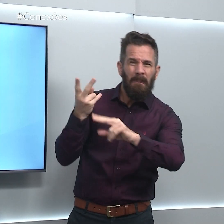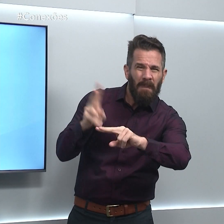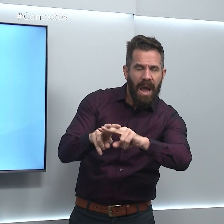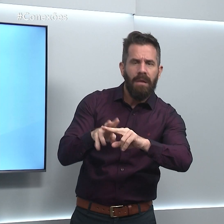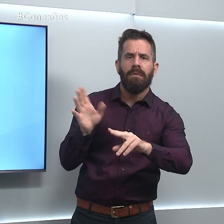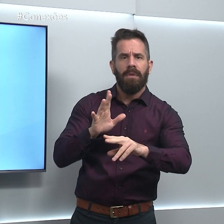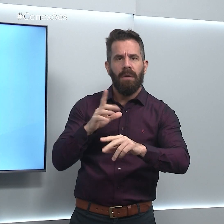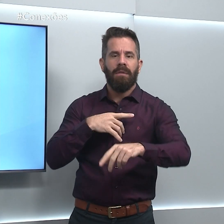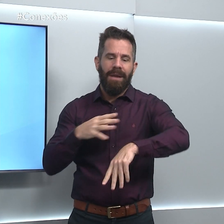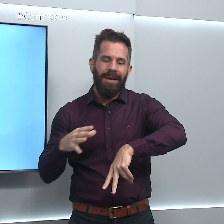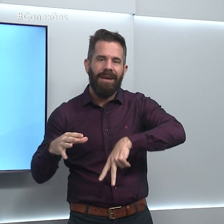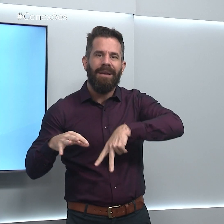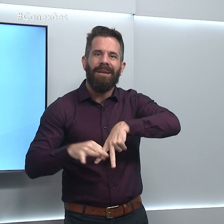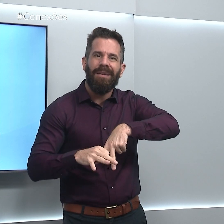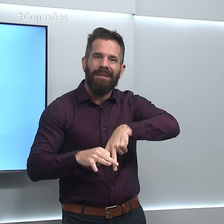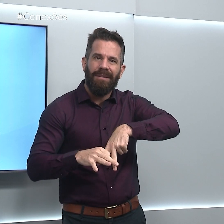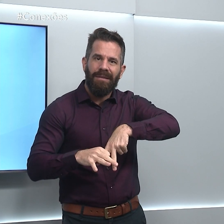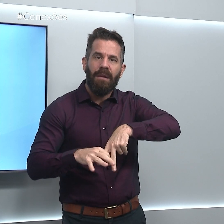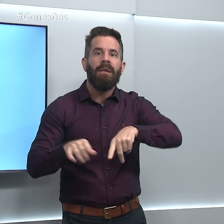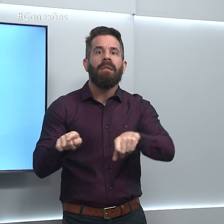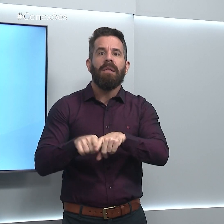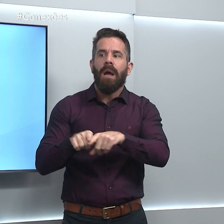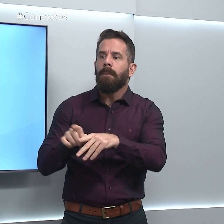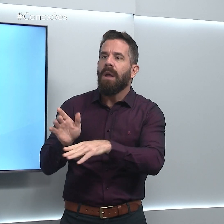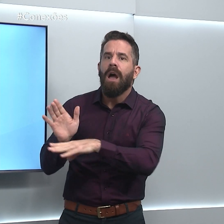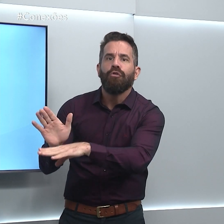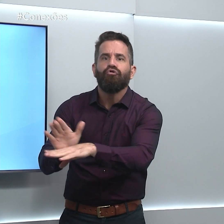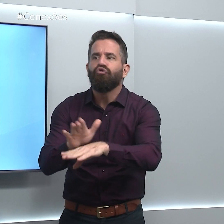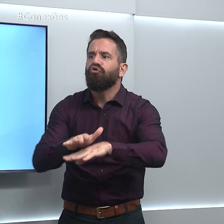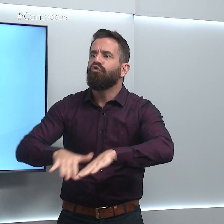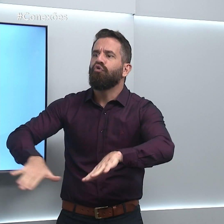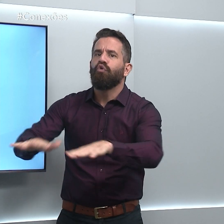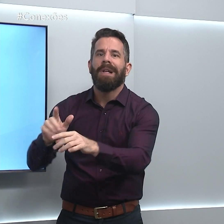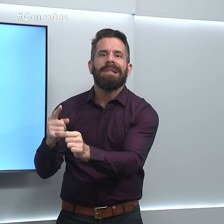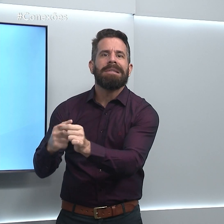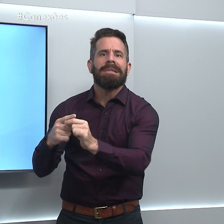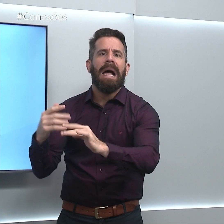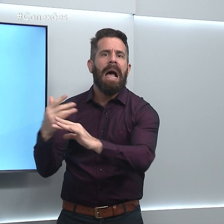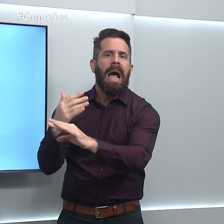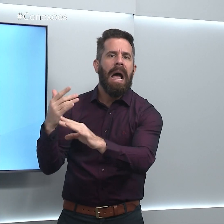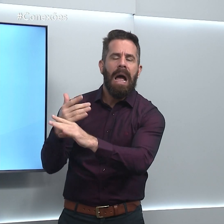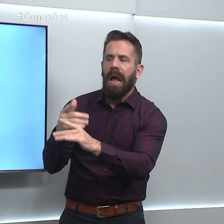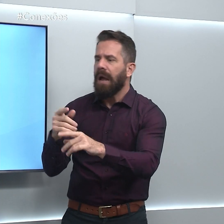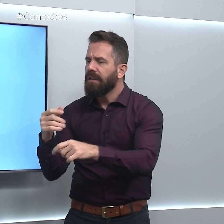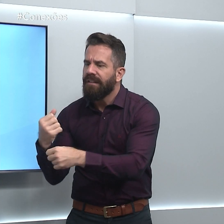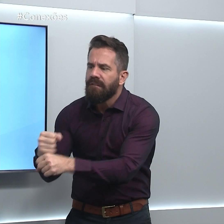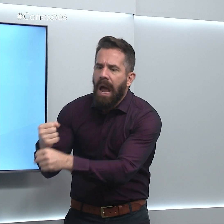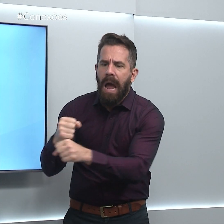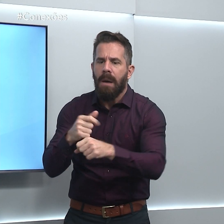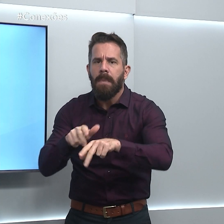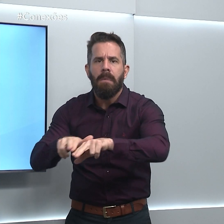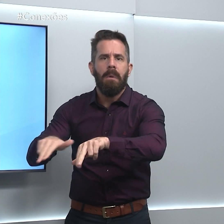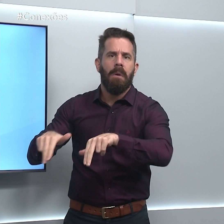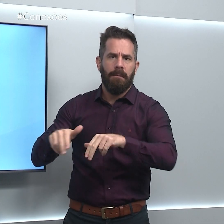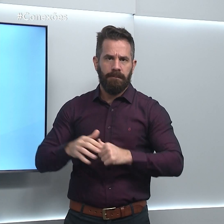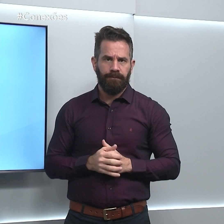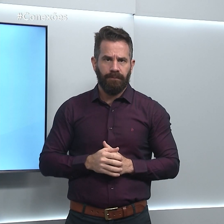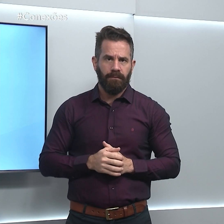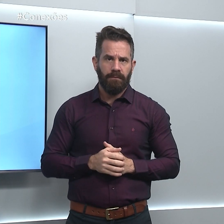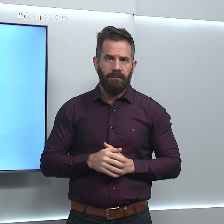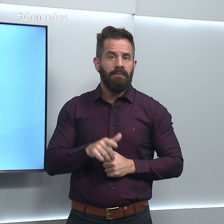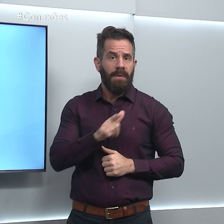e prestação de serviços comunitários. Bom, além disso, 5 pessoas, dentre as investigadas,